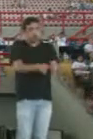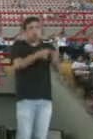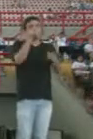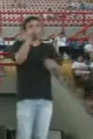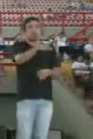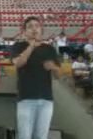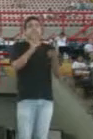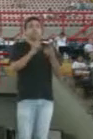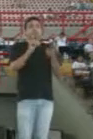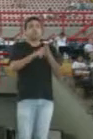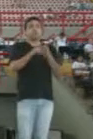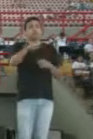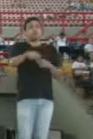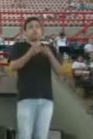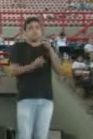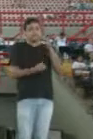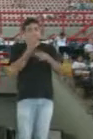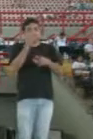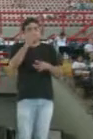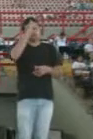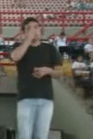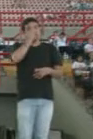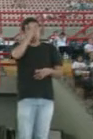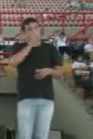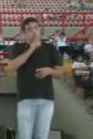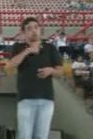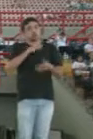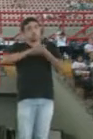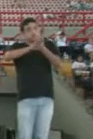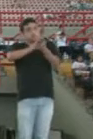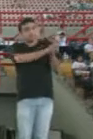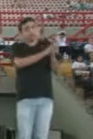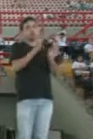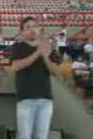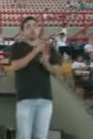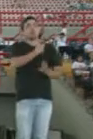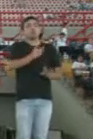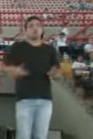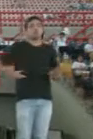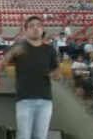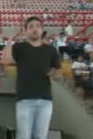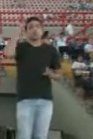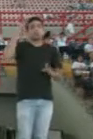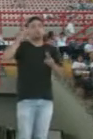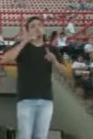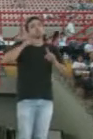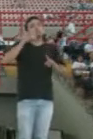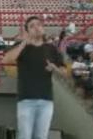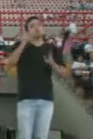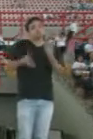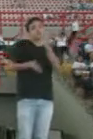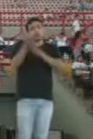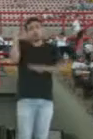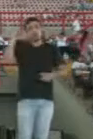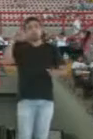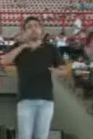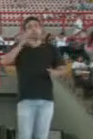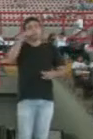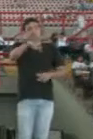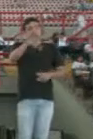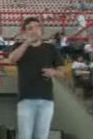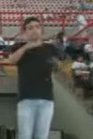no posto de saúde criado preconceituosamente pelo governo paulista. Quem não conseguiu viajar,